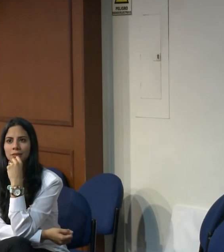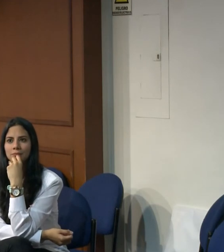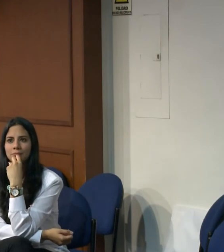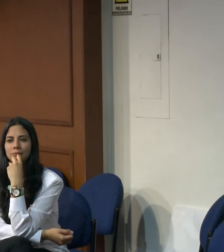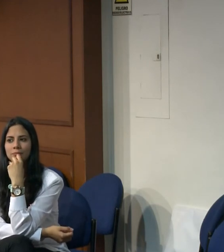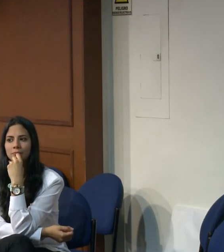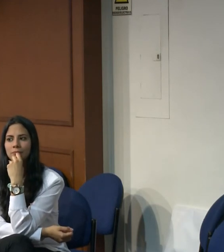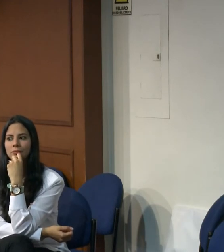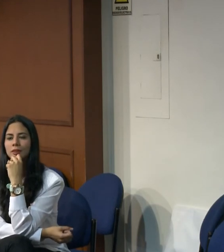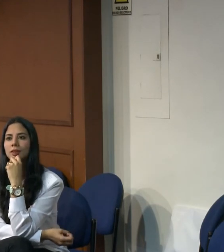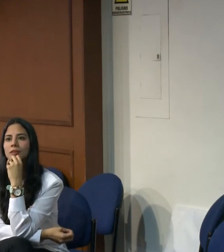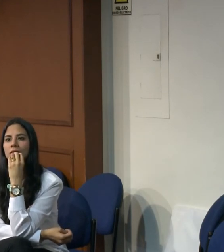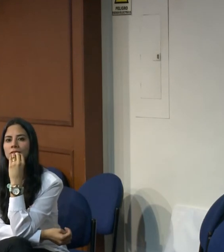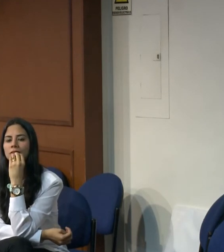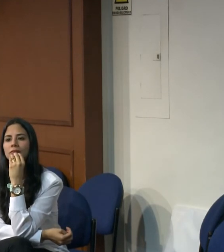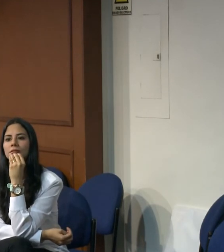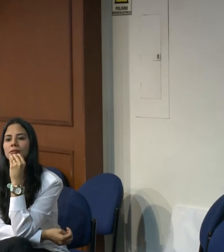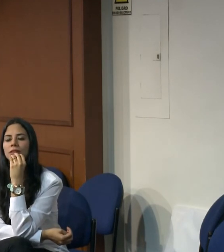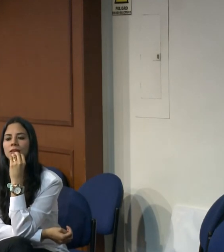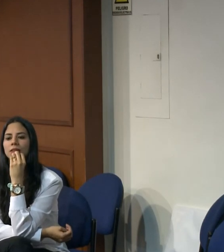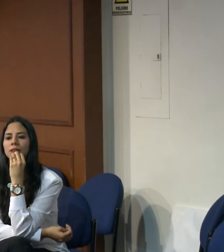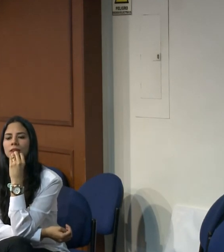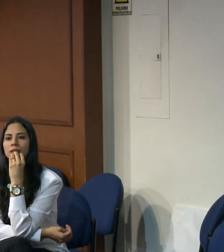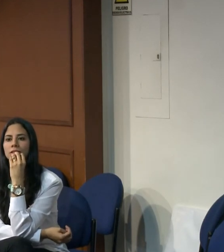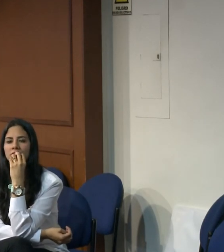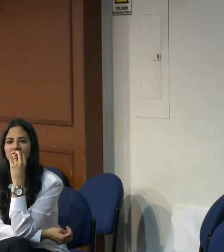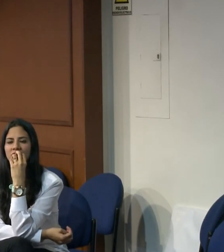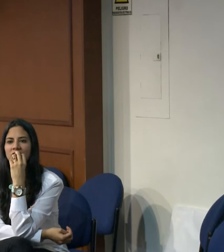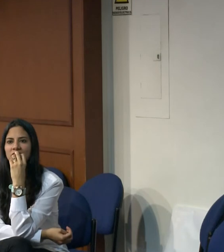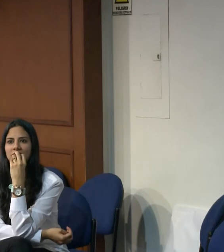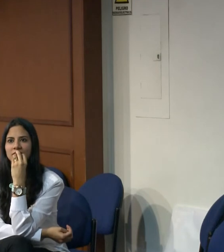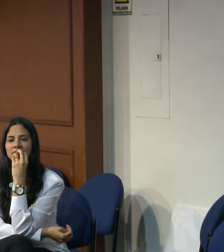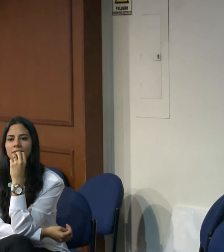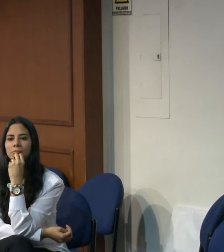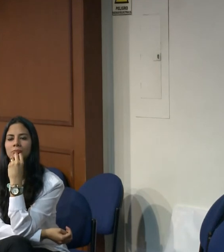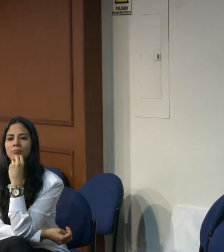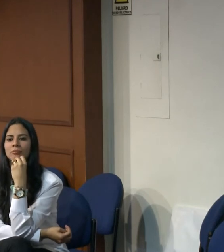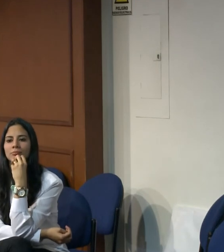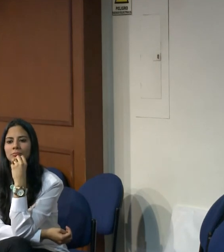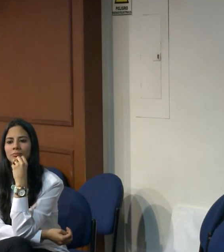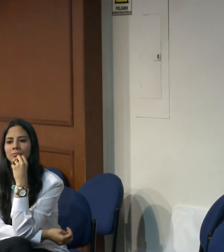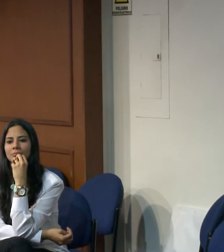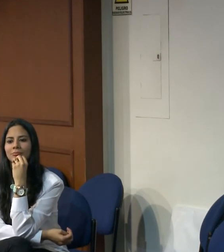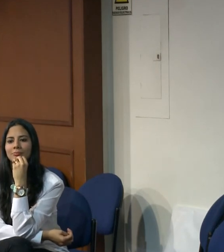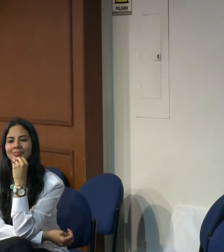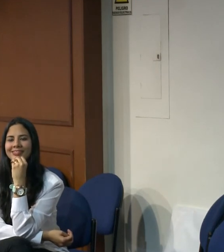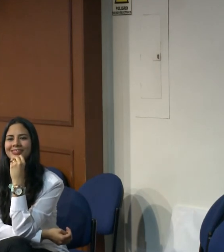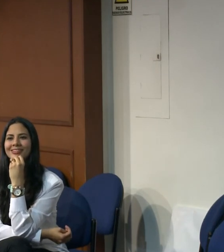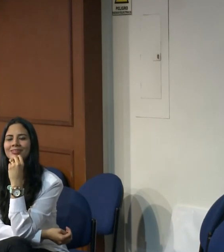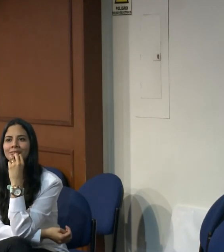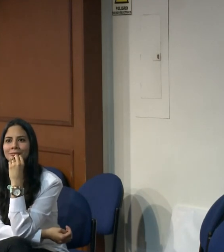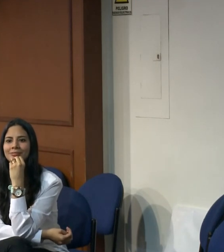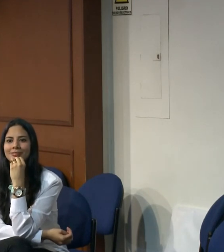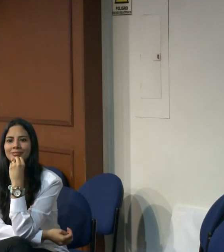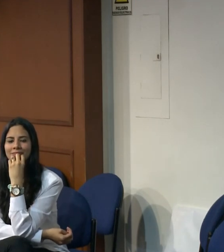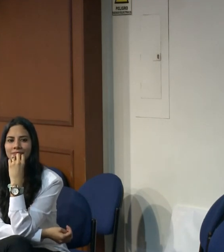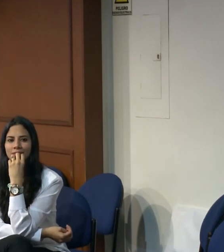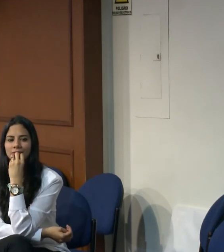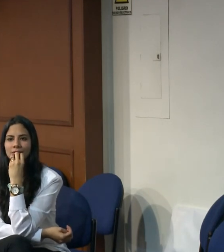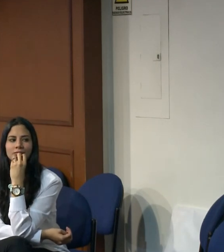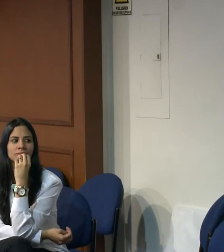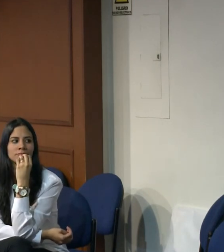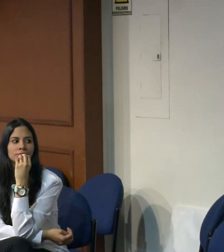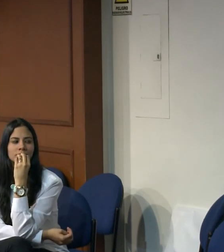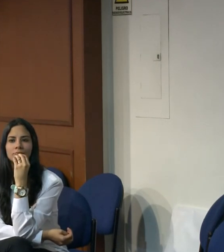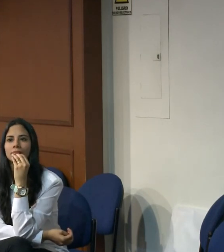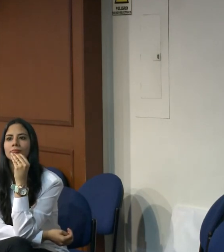al principio, nosotros, de manera muy personal, yo decía, Dios, yo no estudié astronomía porque no me gusta y ahora estoy haciendo esto, ¿sí?